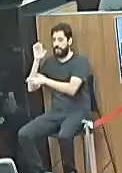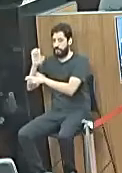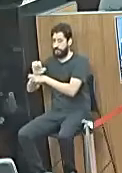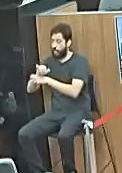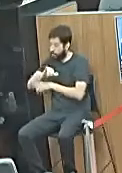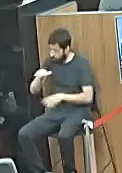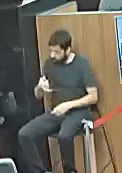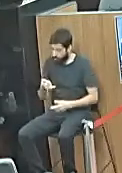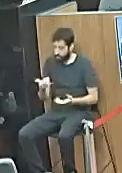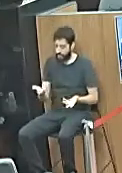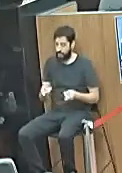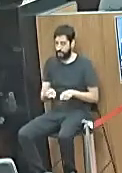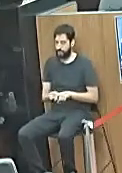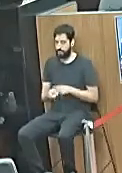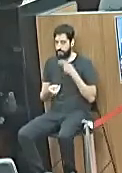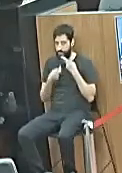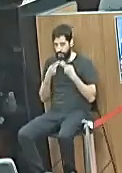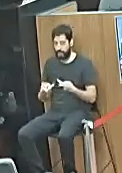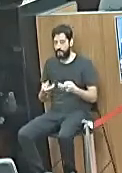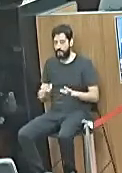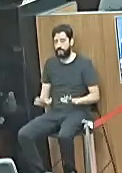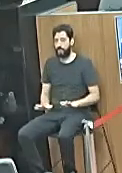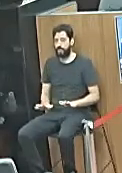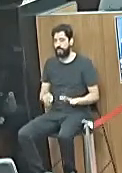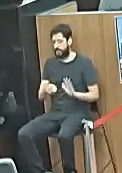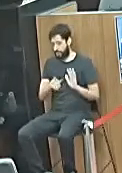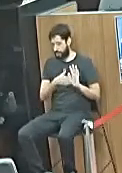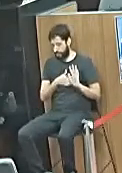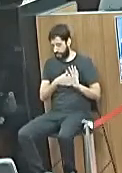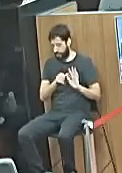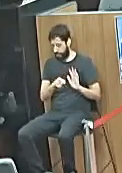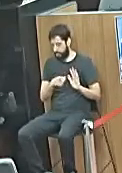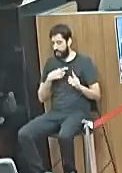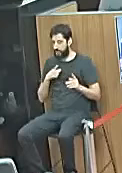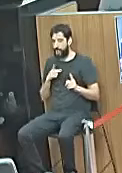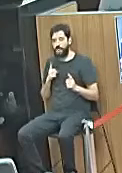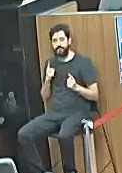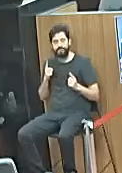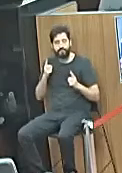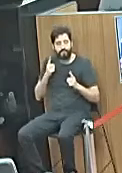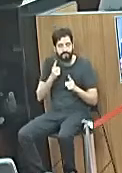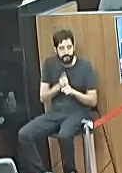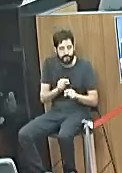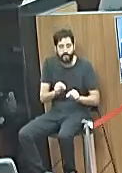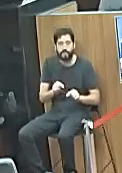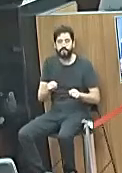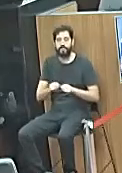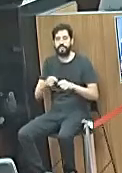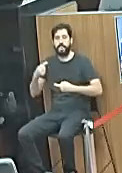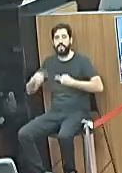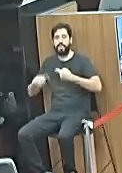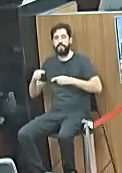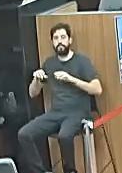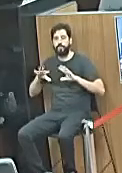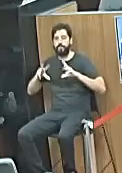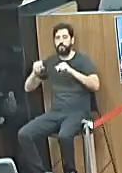o tempo dizer que esse essa proposta ela vem de encontro na idéia de fazer esse debate em todo o estado de minas